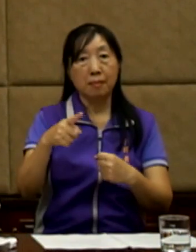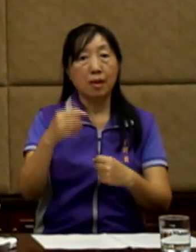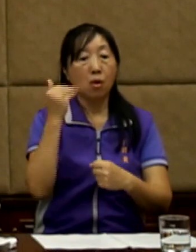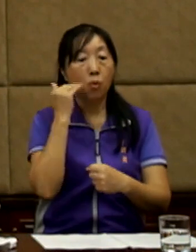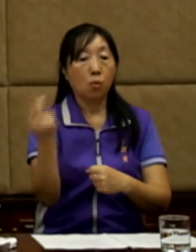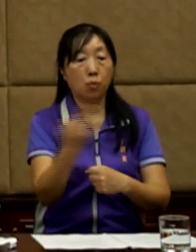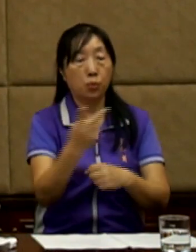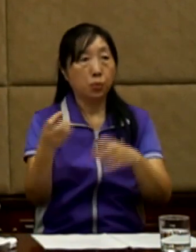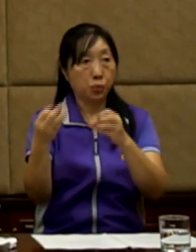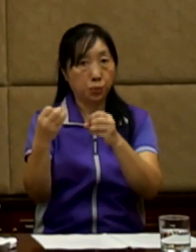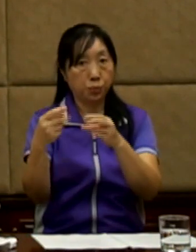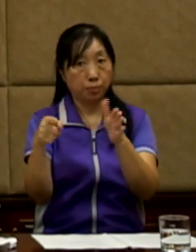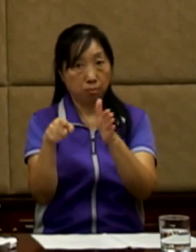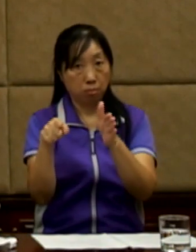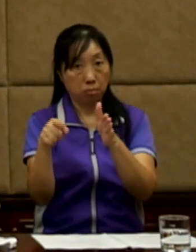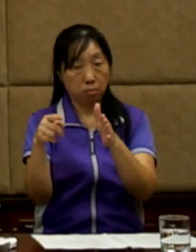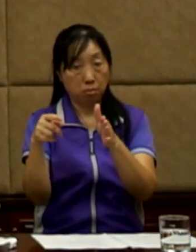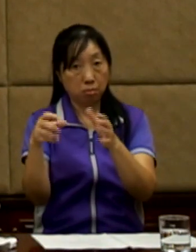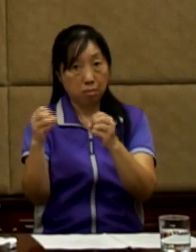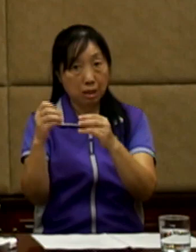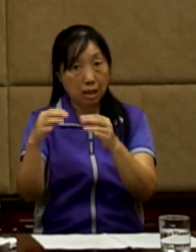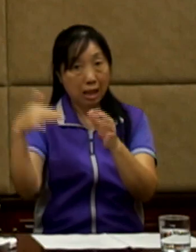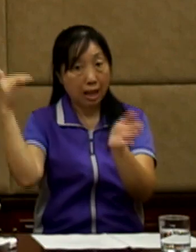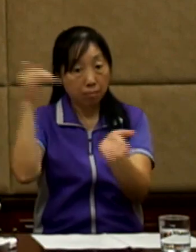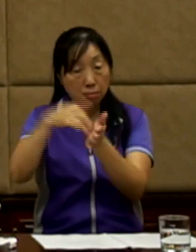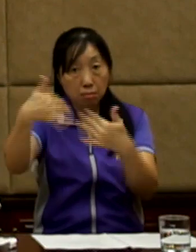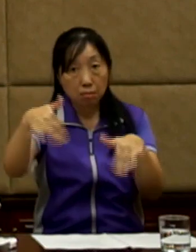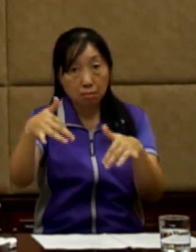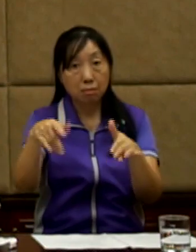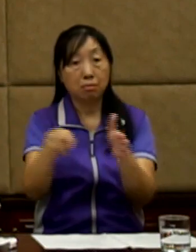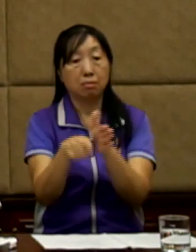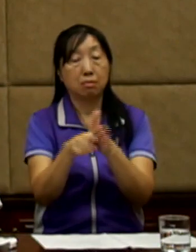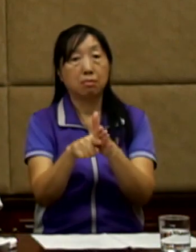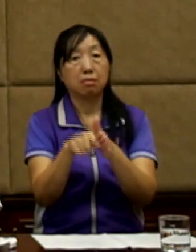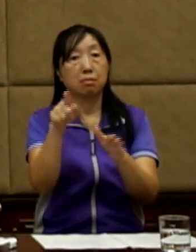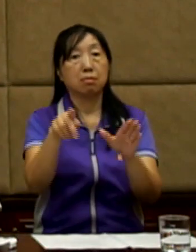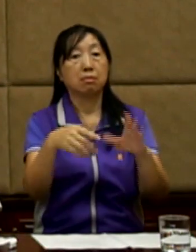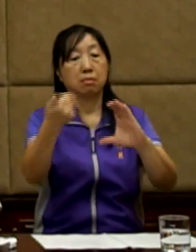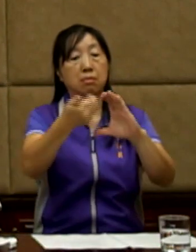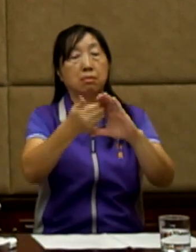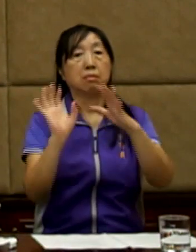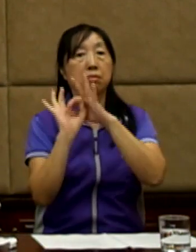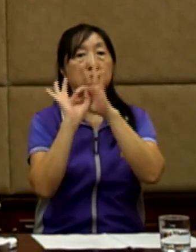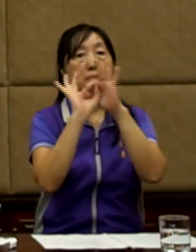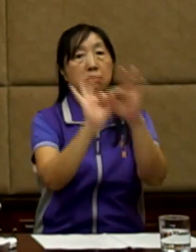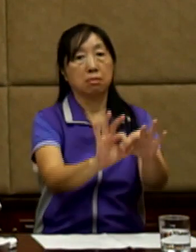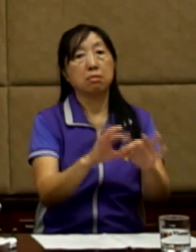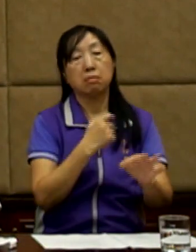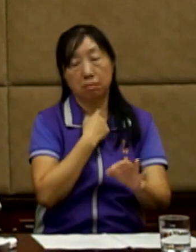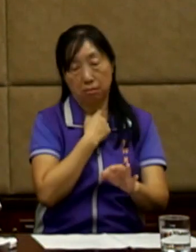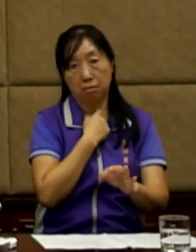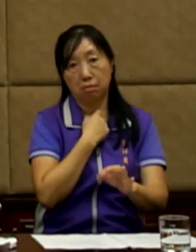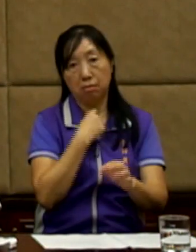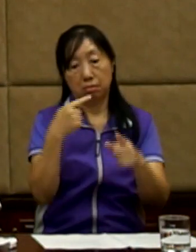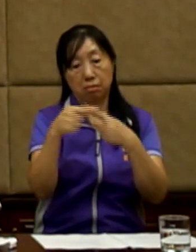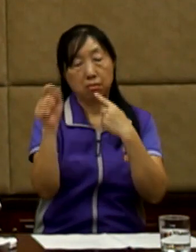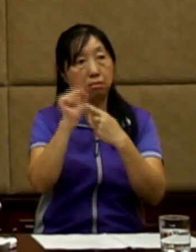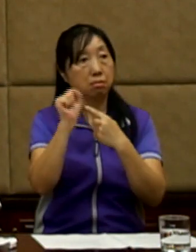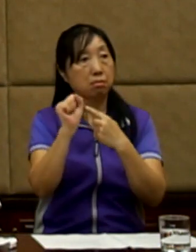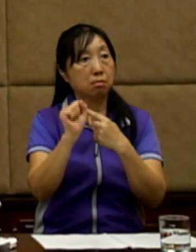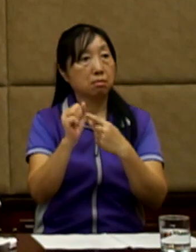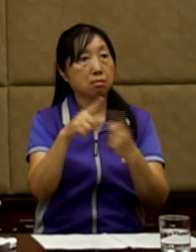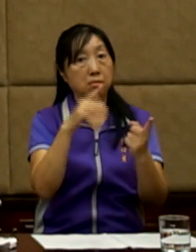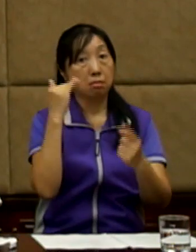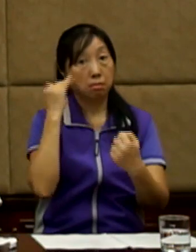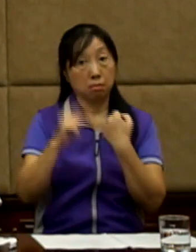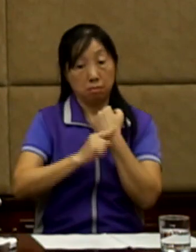断讯。我们看到的就在协商期间要维持整个那个，就是 这个。对，但是法院已经